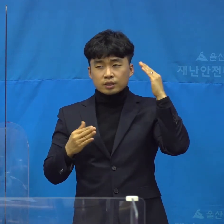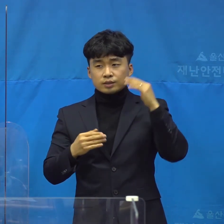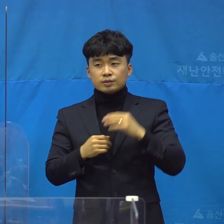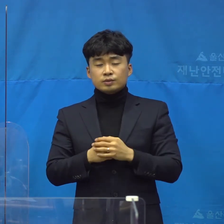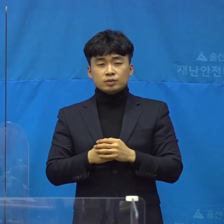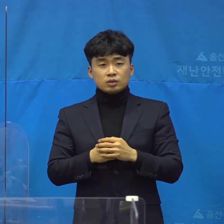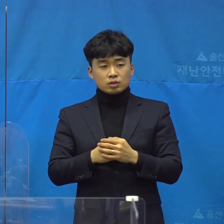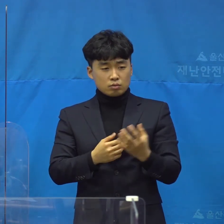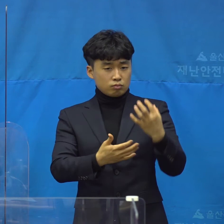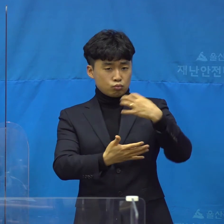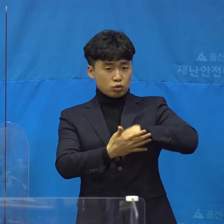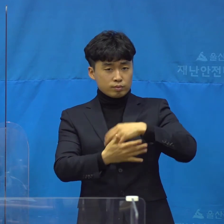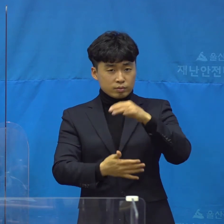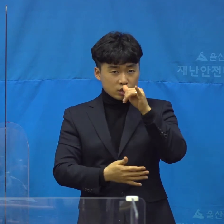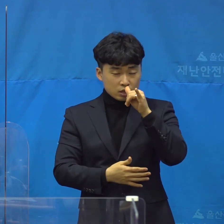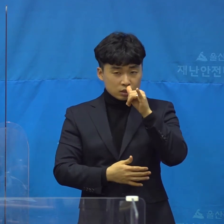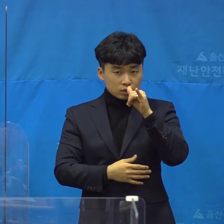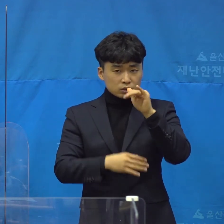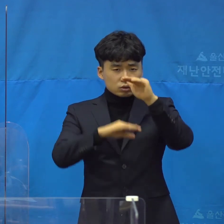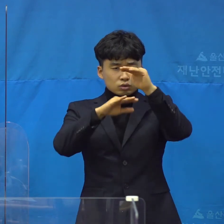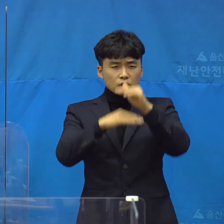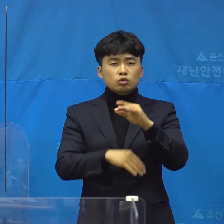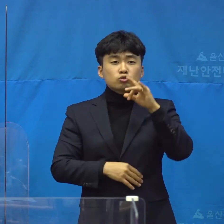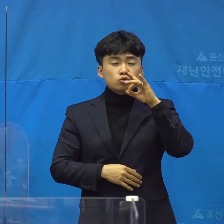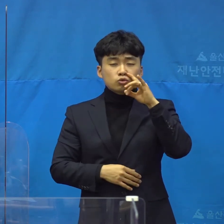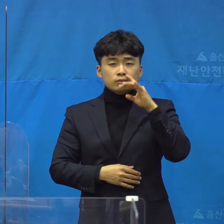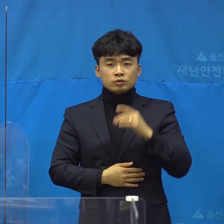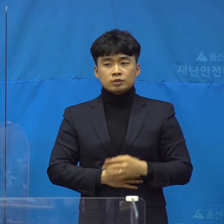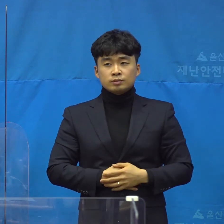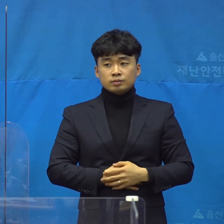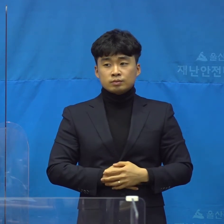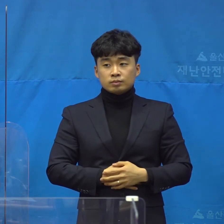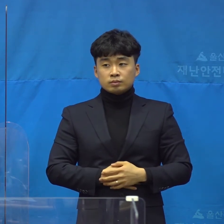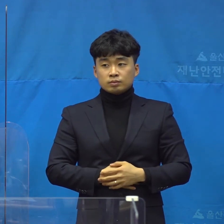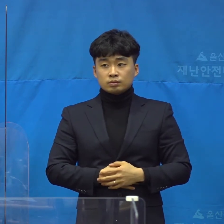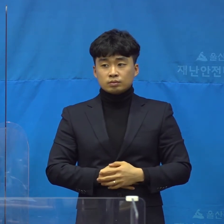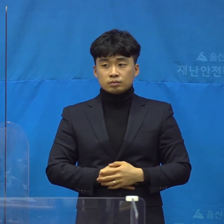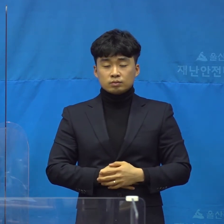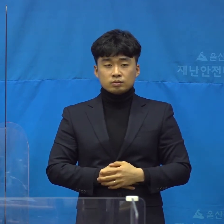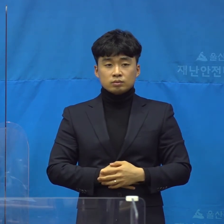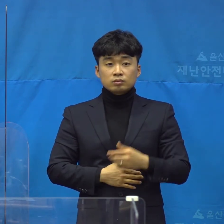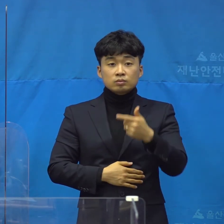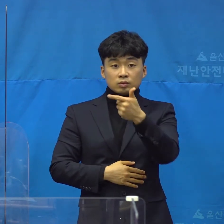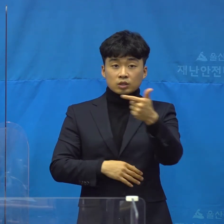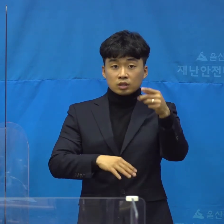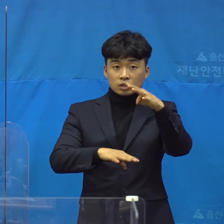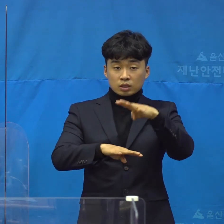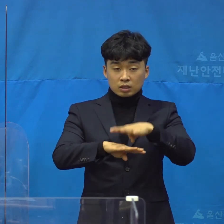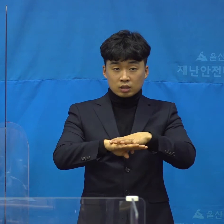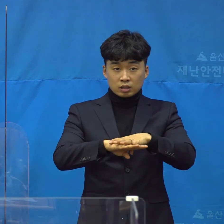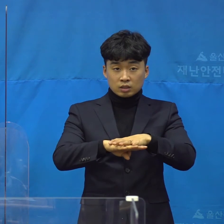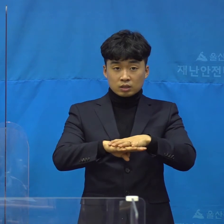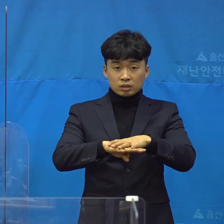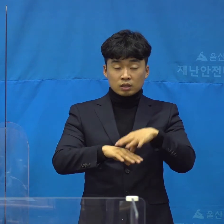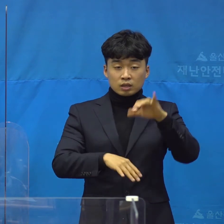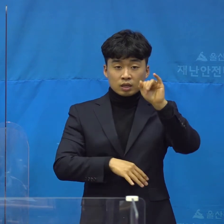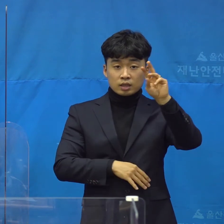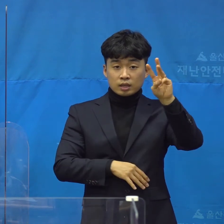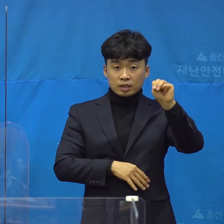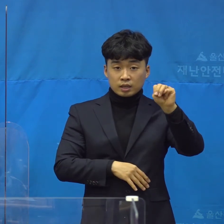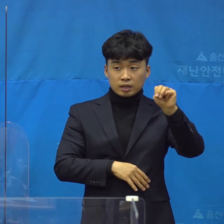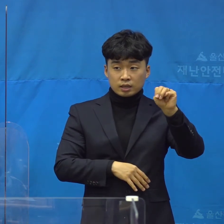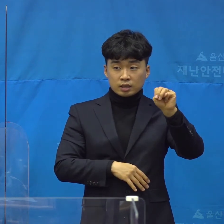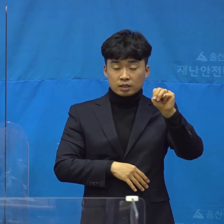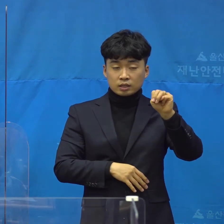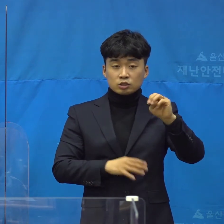3명이 포함되어 있는 걸로 알고 있는데 그 내용도 조금 부탁드리겠습니다. 대전에 다시 좀 봤어요. 저희 대전의